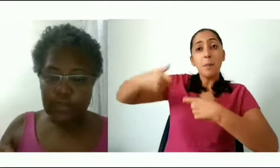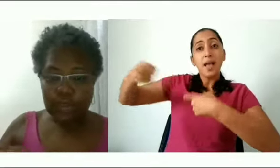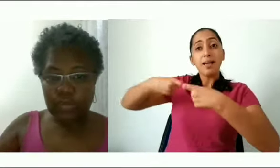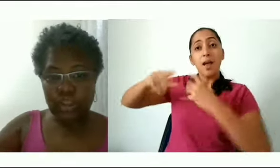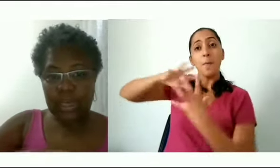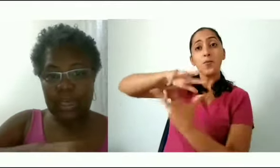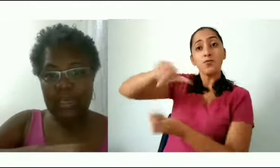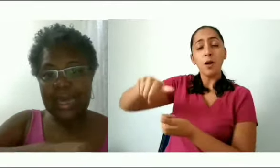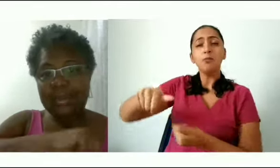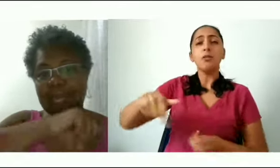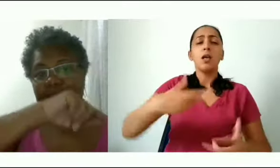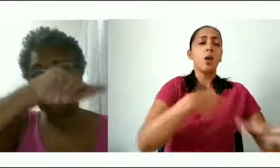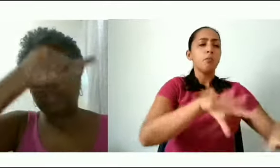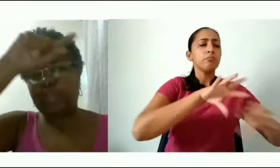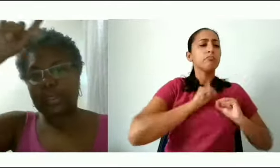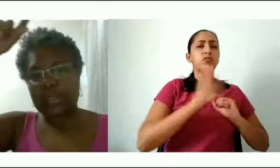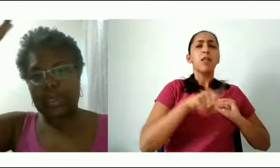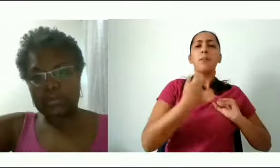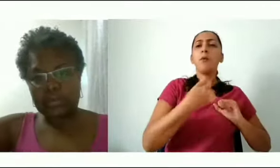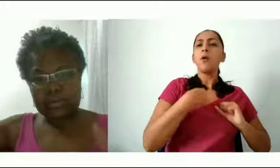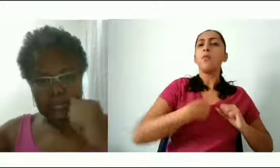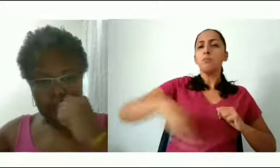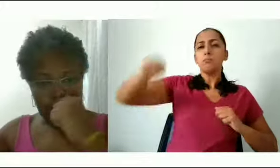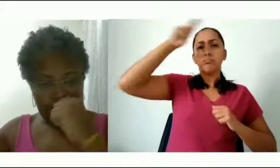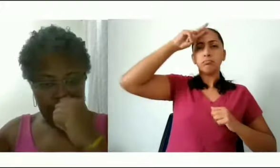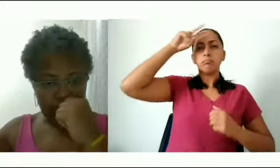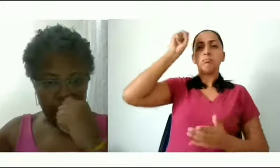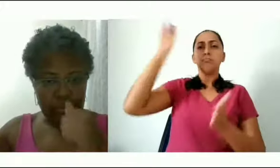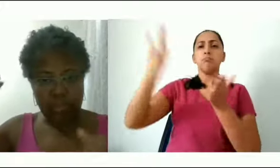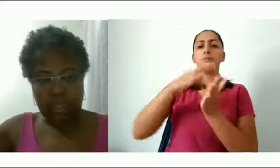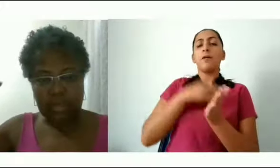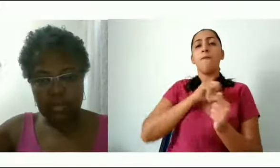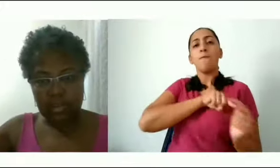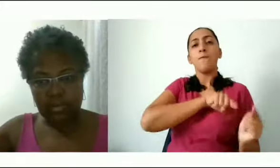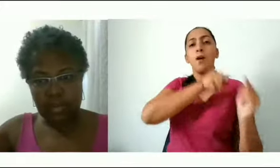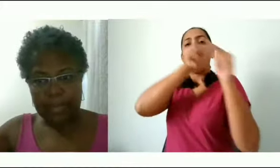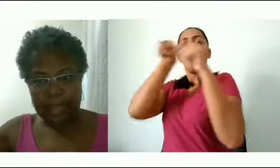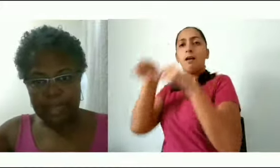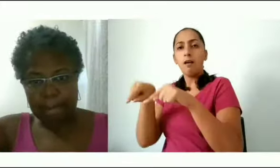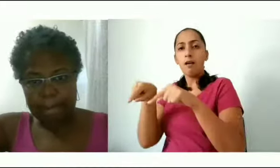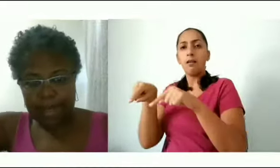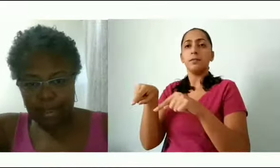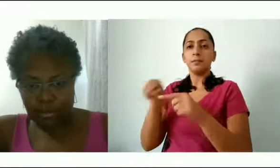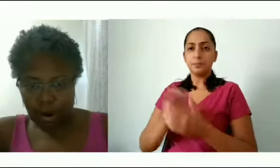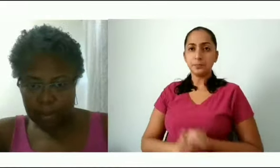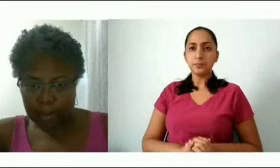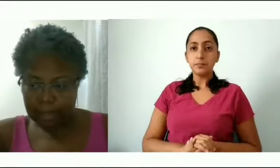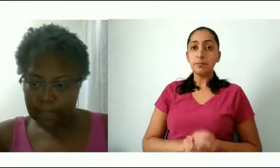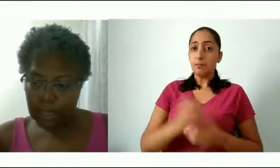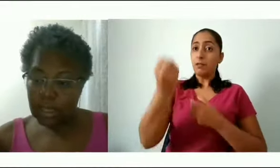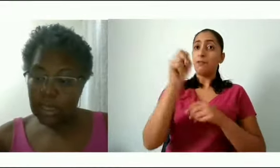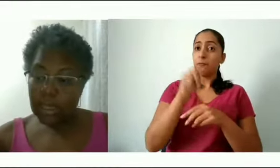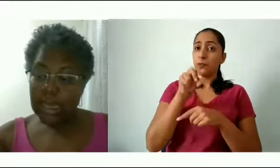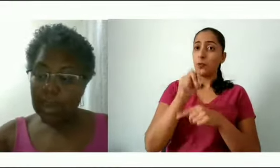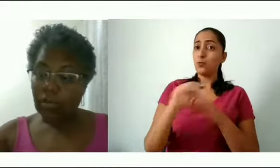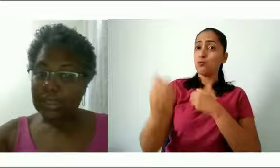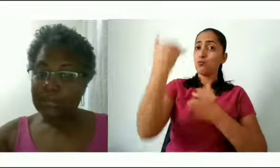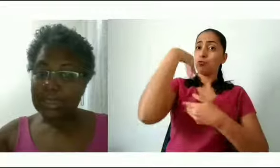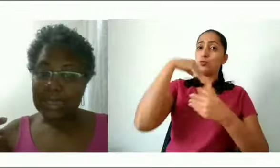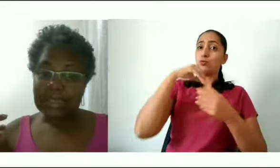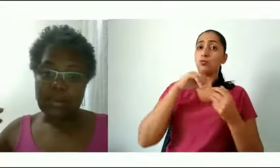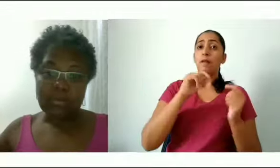esse vírus, ele é transportado, né, dos Estados Unidos da América para a Europa. E